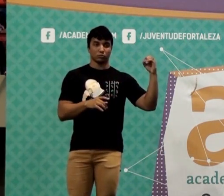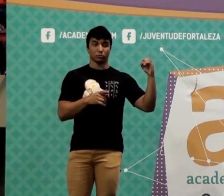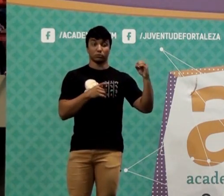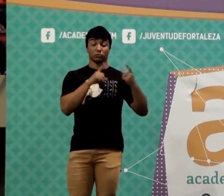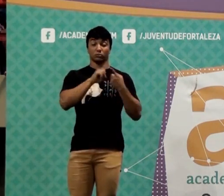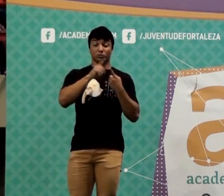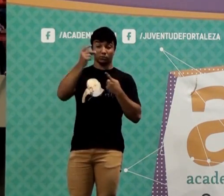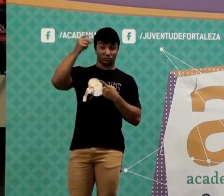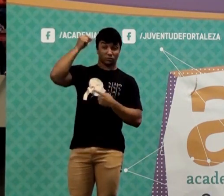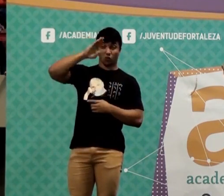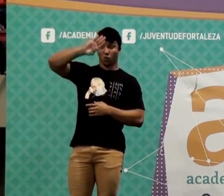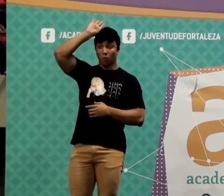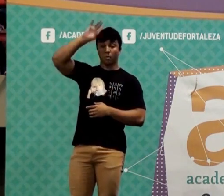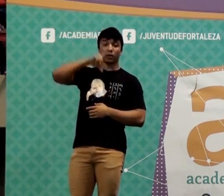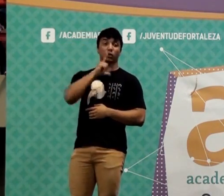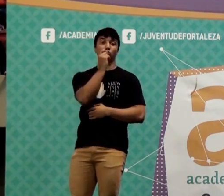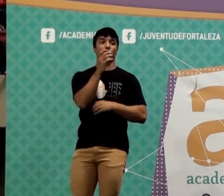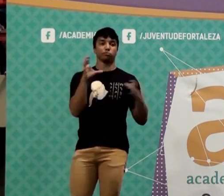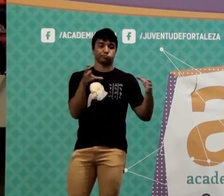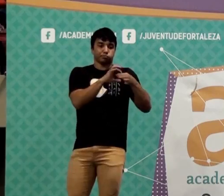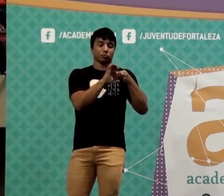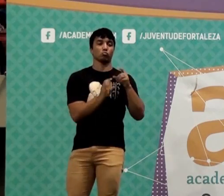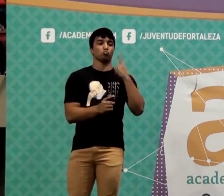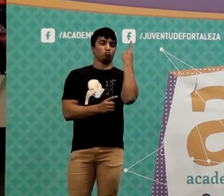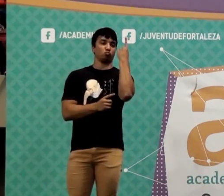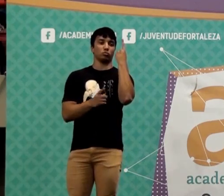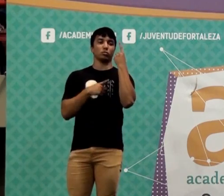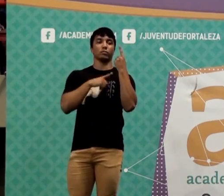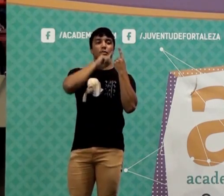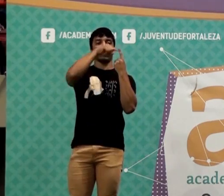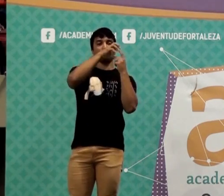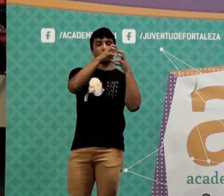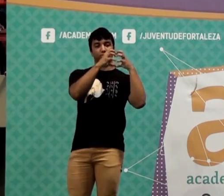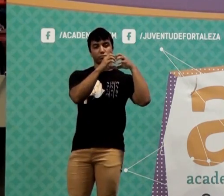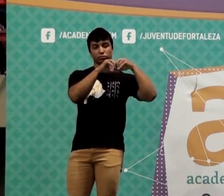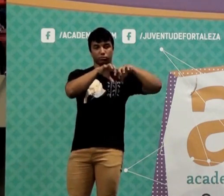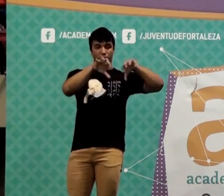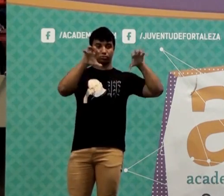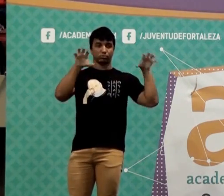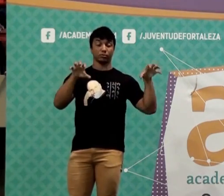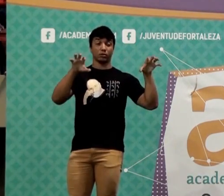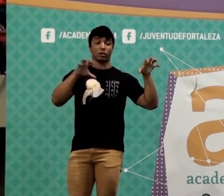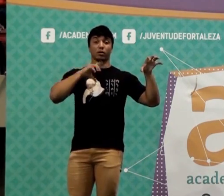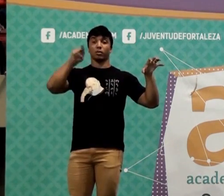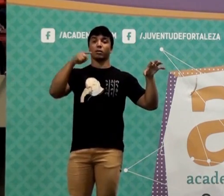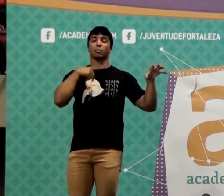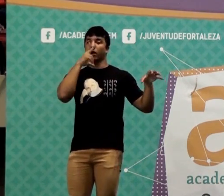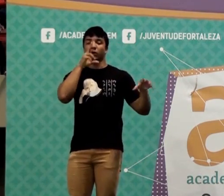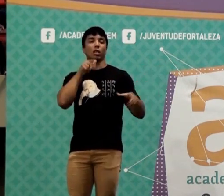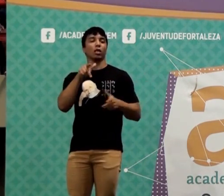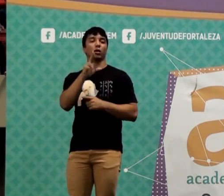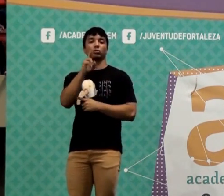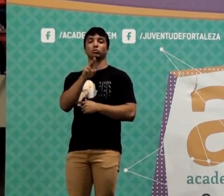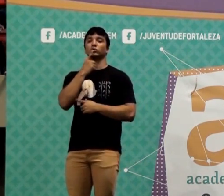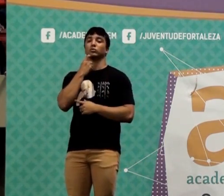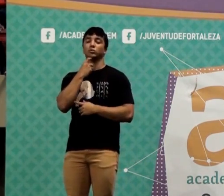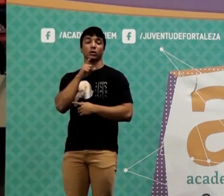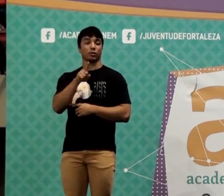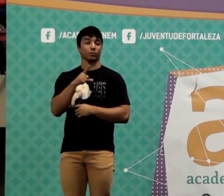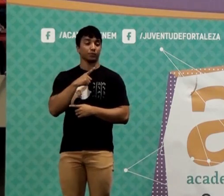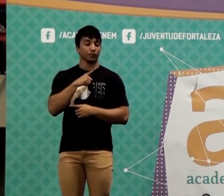ela tem vários fatores, tá? O principal dos fatores das cruzadas era evitar